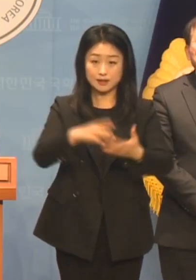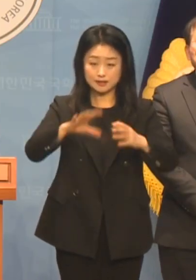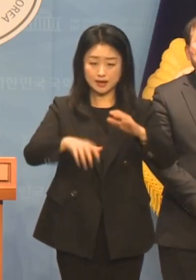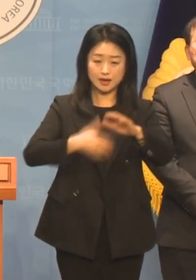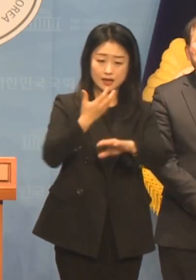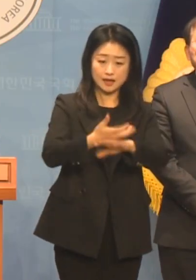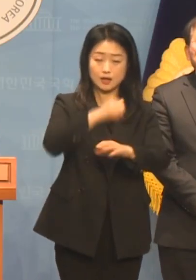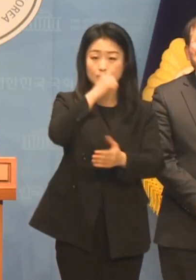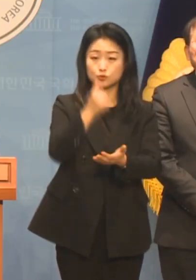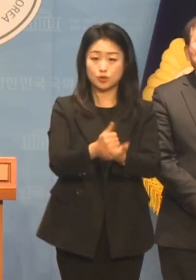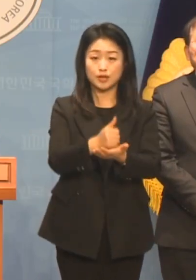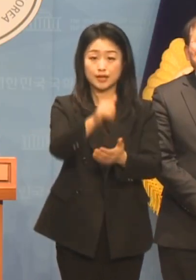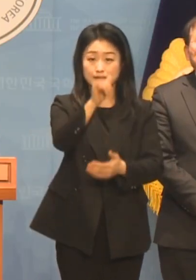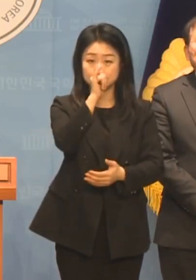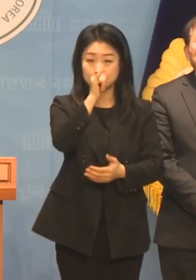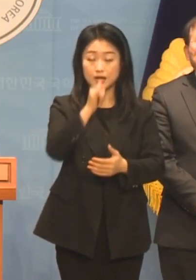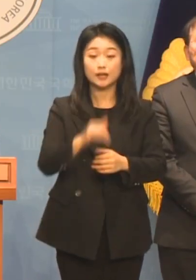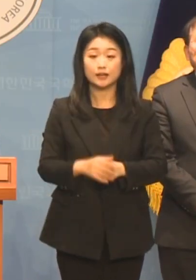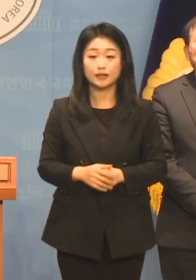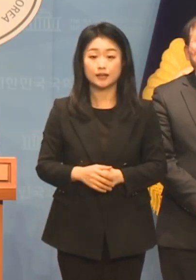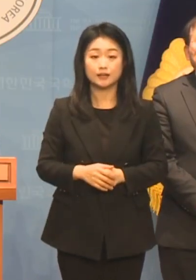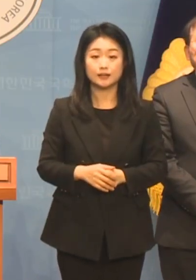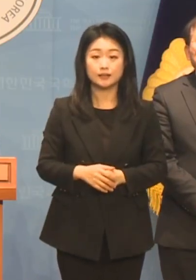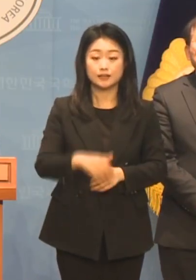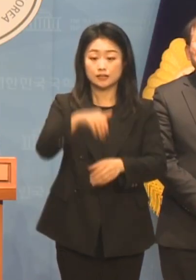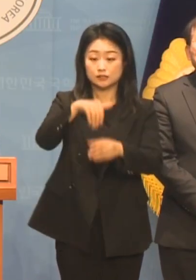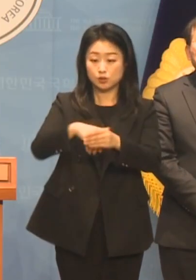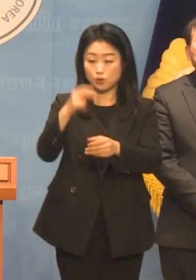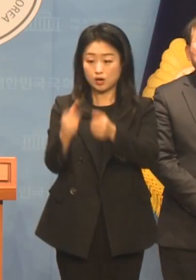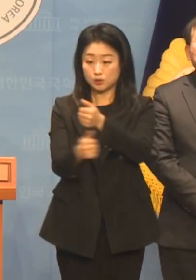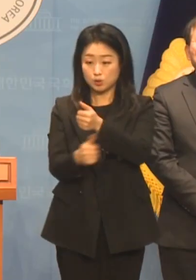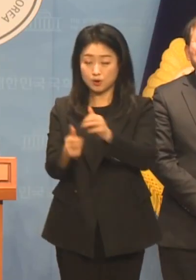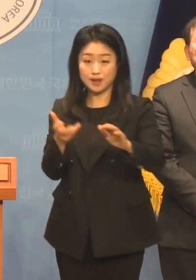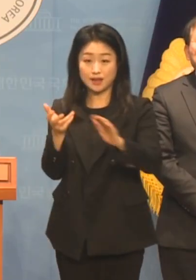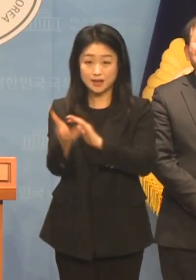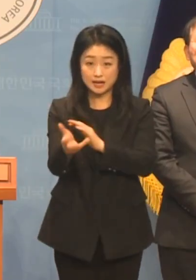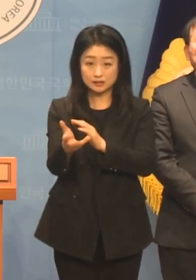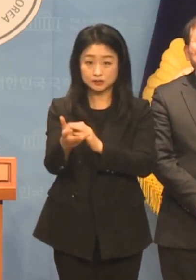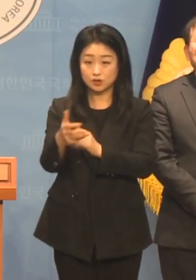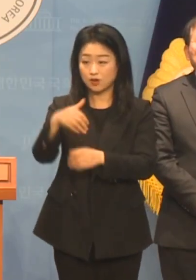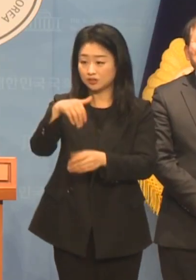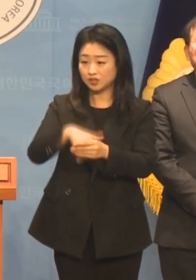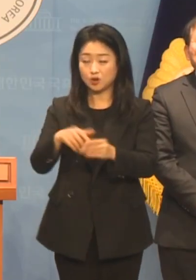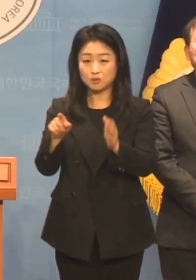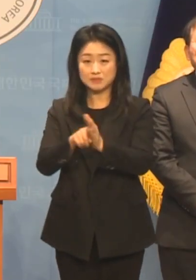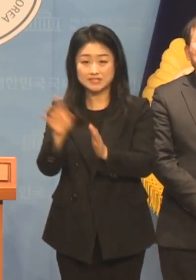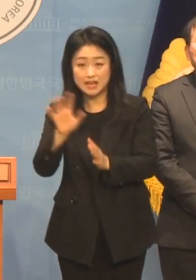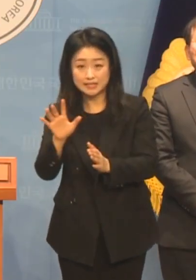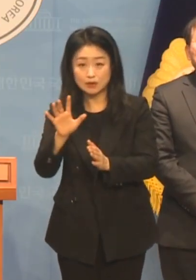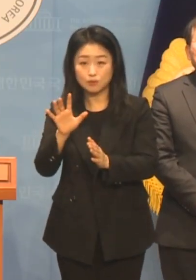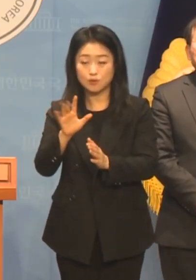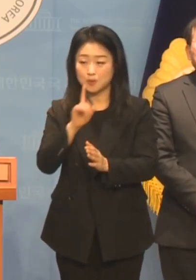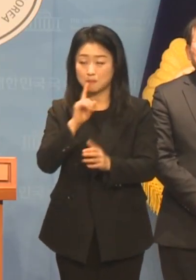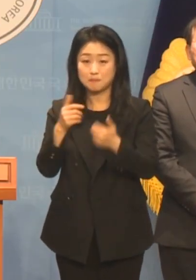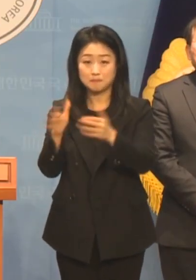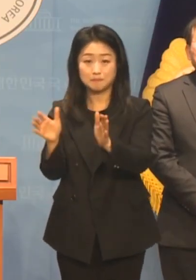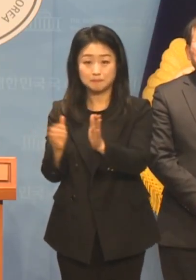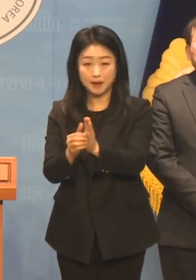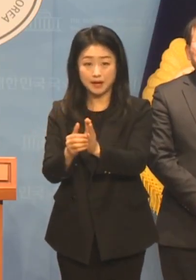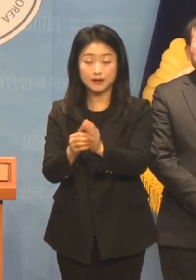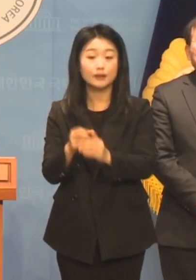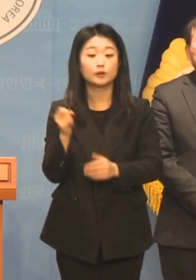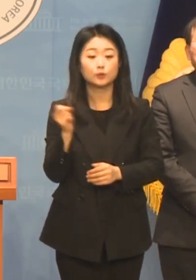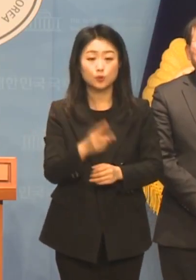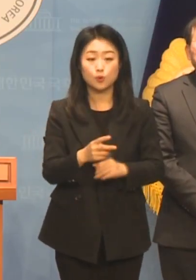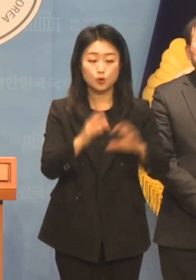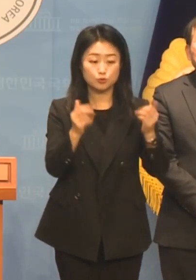행위였습니다. 독립된 헌법기관인 선관위를 침탈해 지난 선거를 부정하려 했습니다. 별도의 체포제를